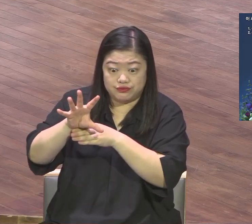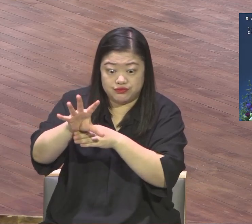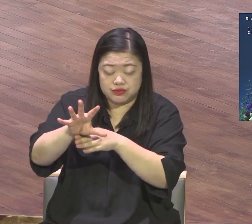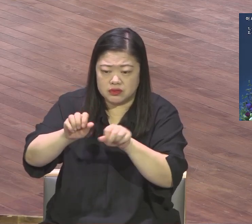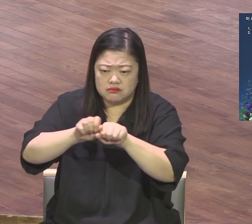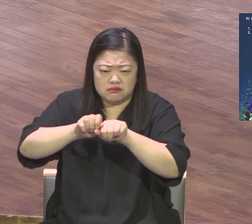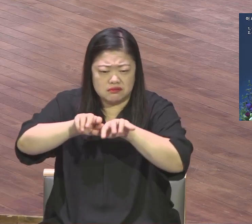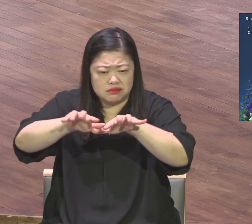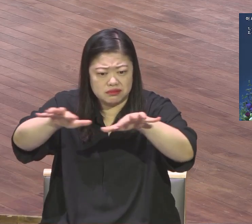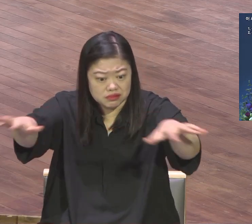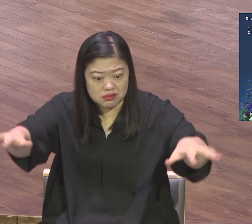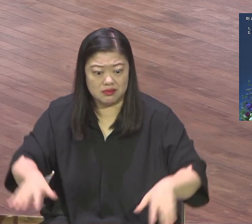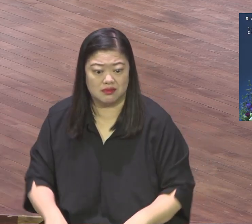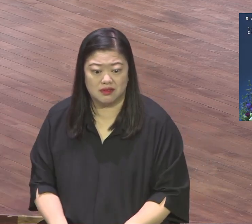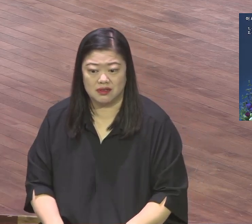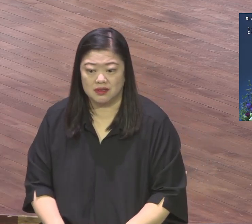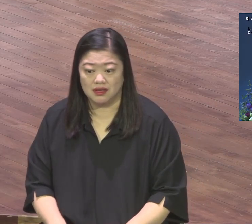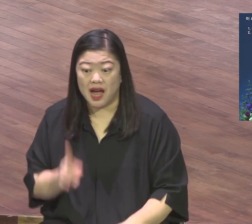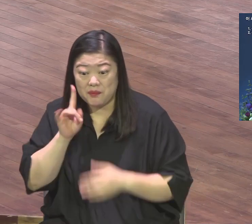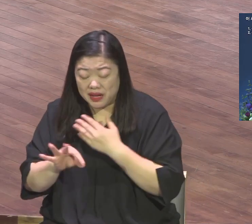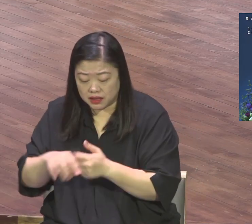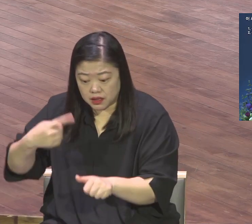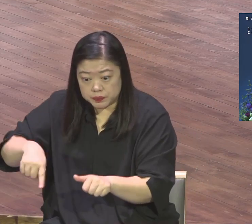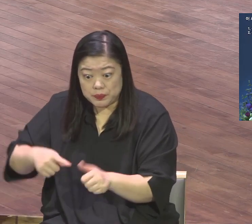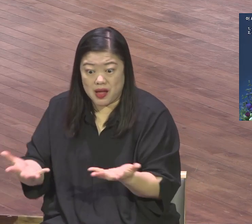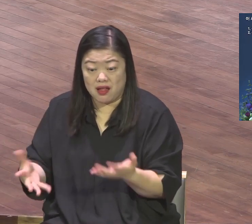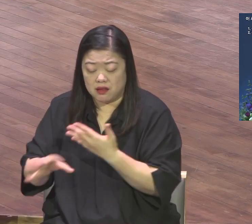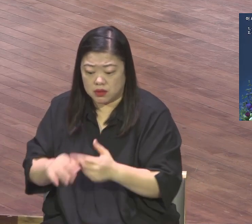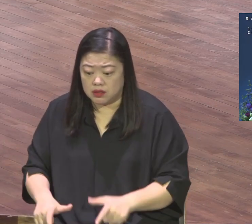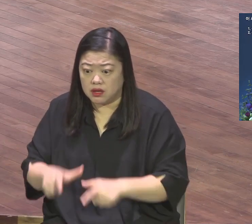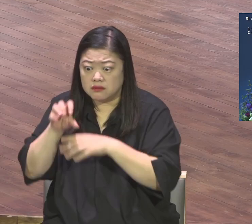있었어요. 이렇게 현장을 변화시키는 생명의 역동이